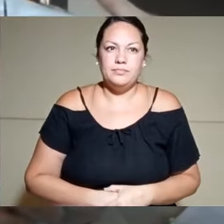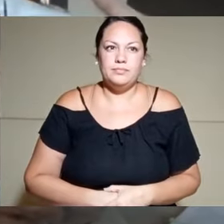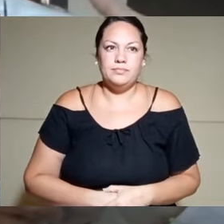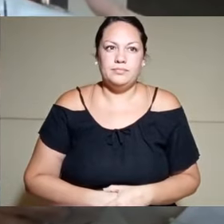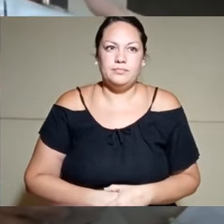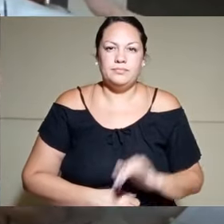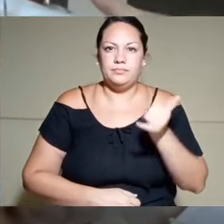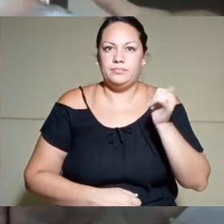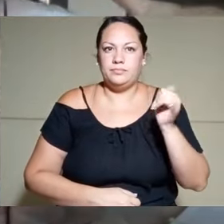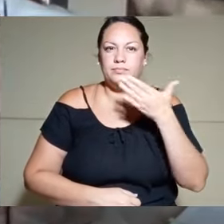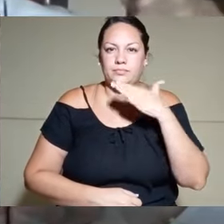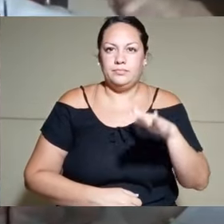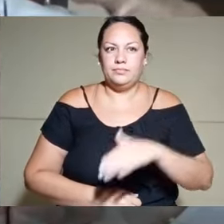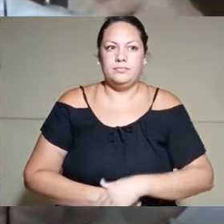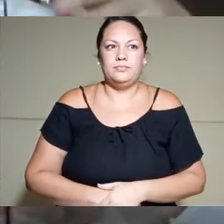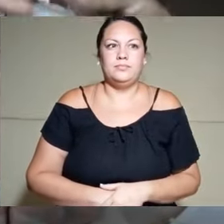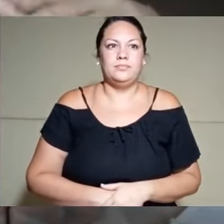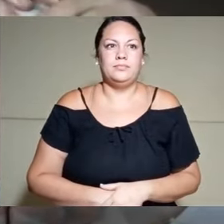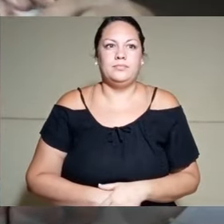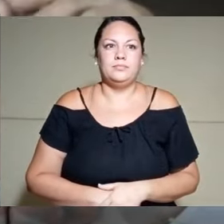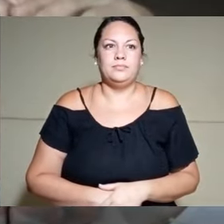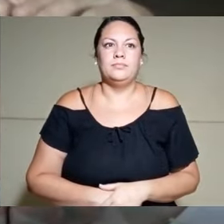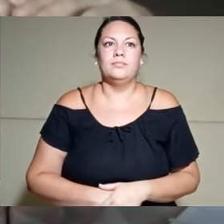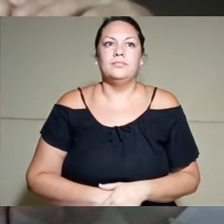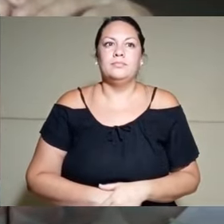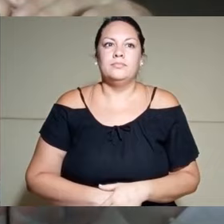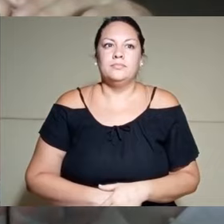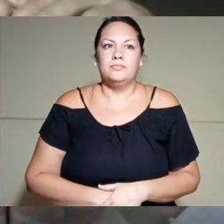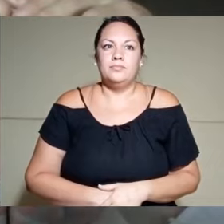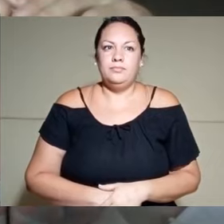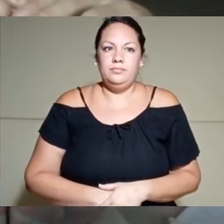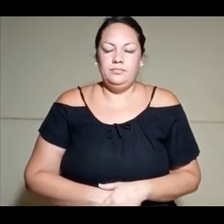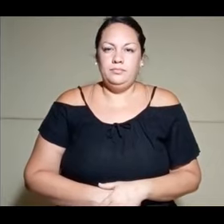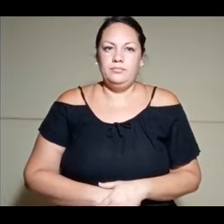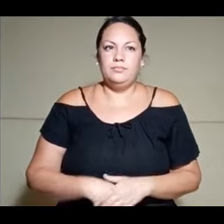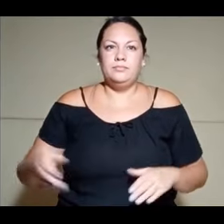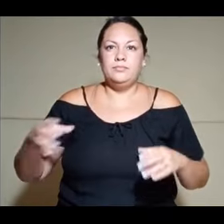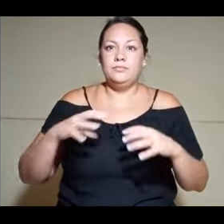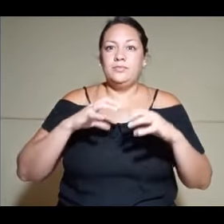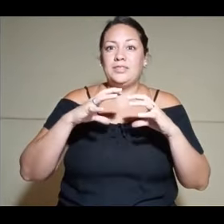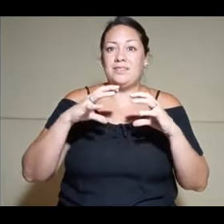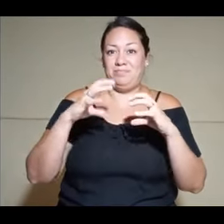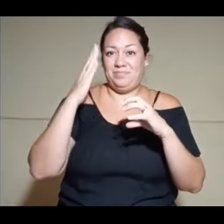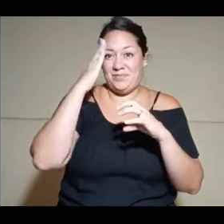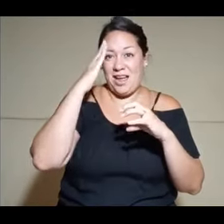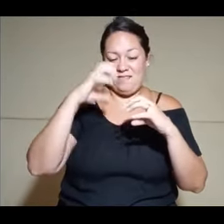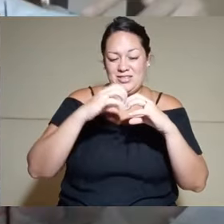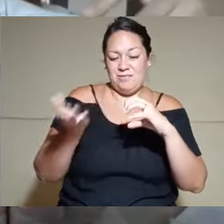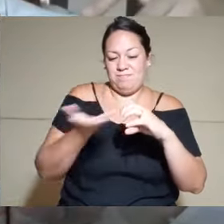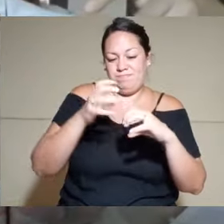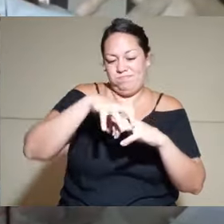traten de tener la imaginación de que esto va para arriba. ¿Me siguen? Perfecto, entonces les abren la cabeza. Sí, sí. Sí, profe.